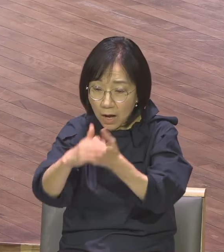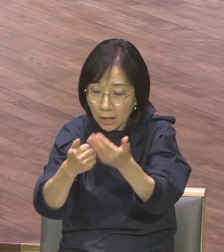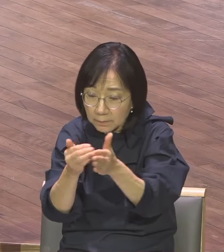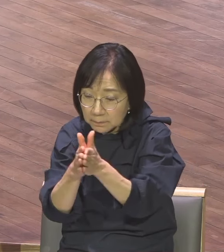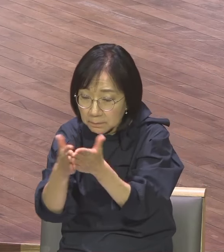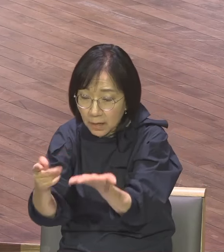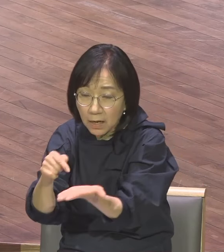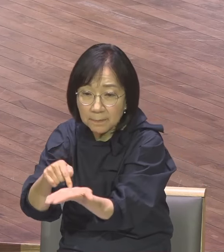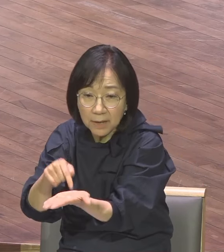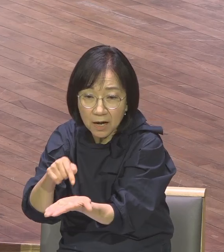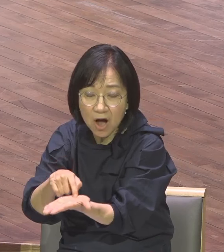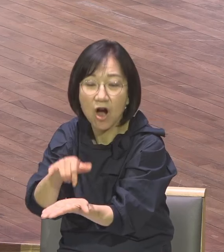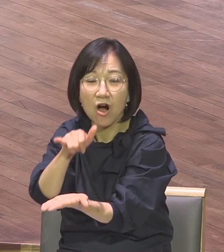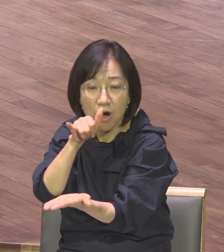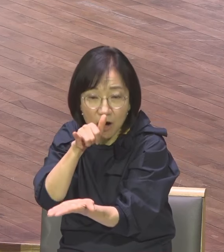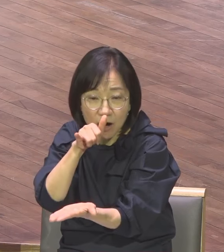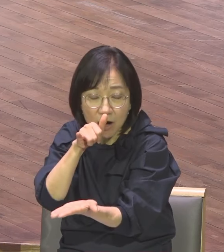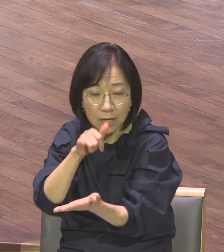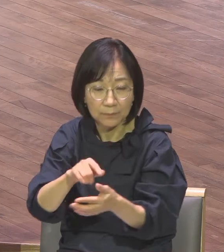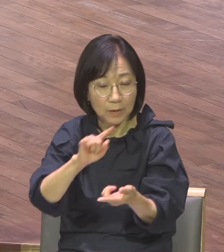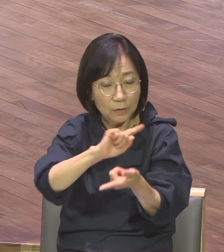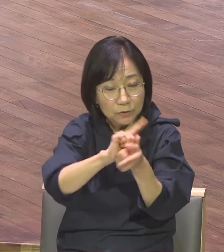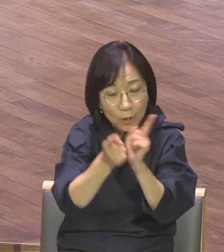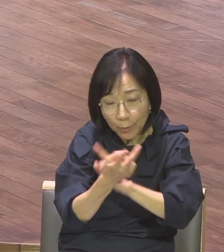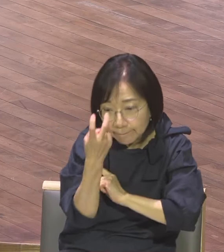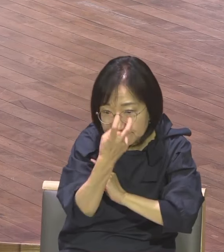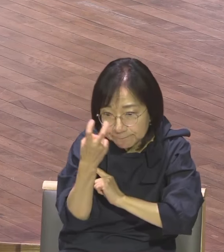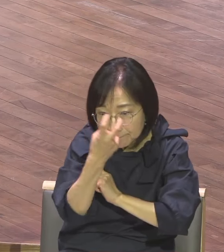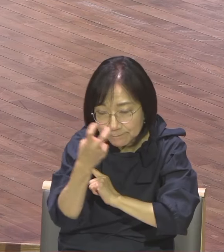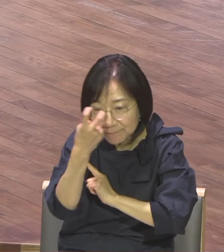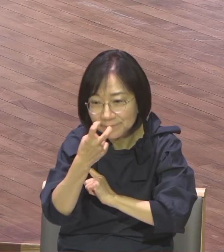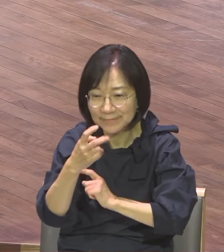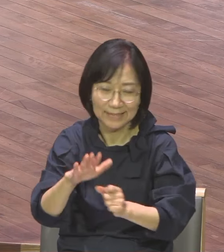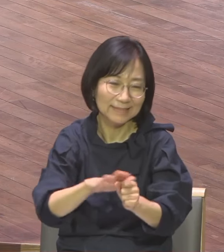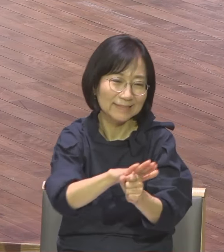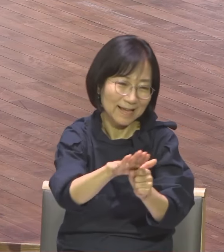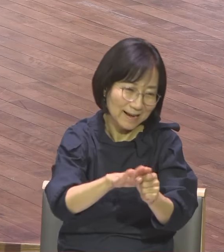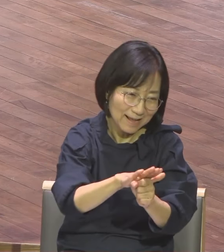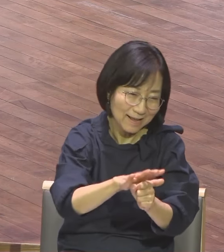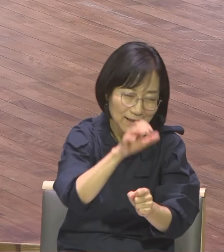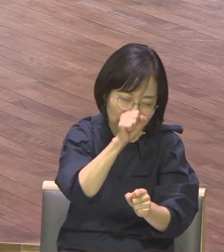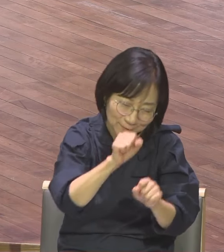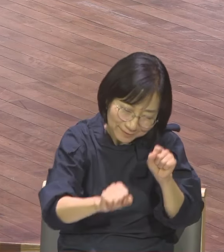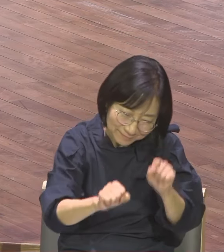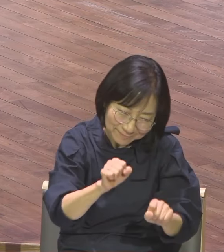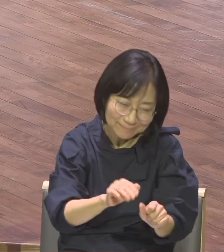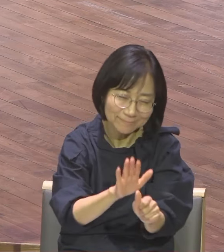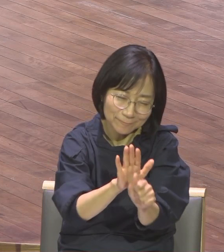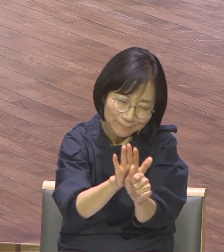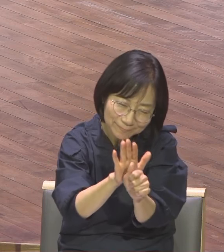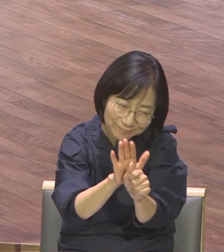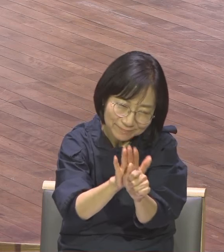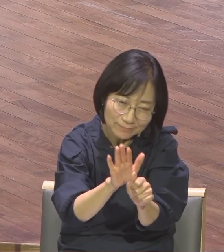이 사실을 반복으로 강조하고 있잖아요. 서로 돌아보아 사랑과 선행을 격려하며,